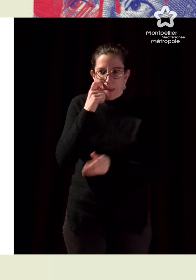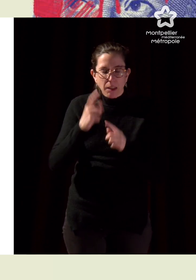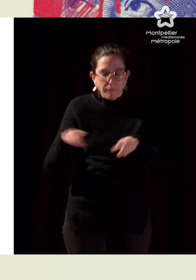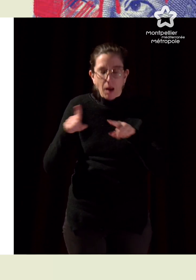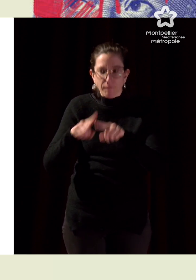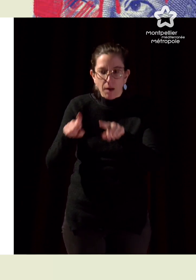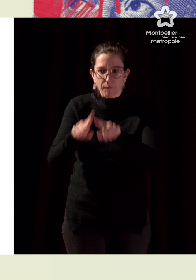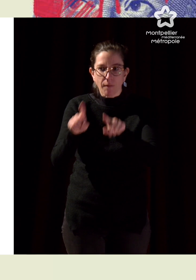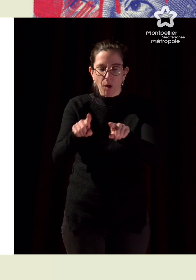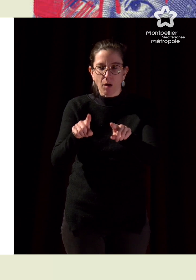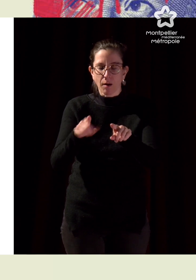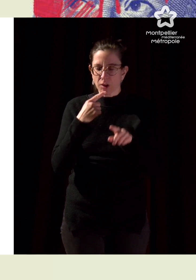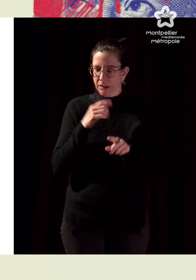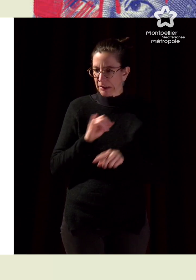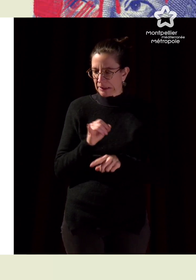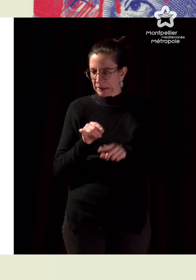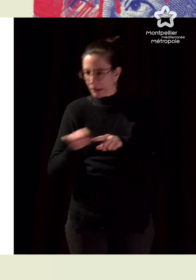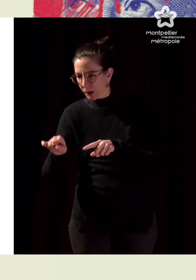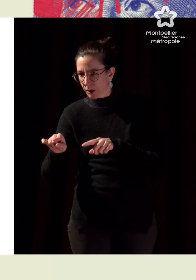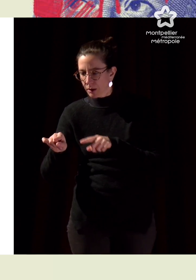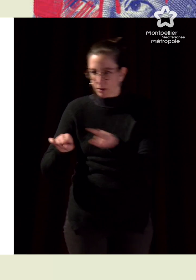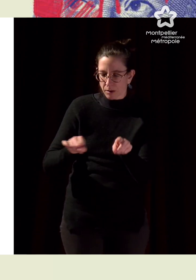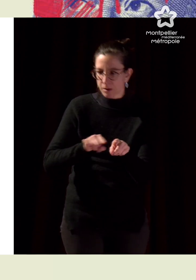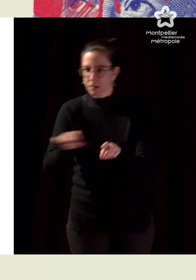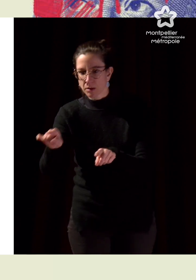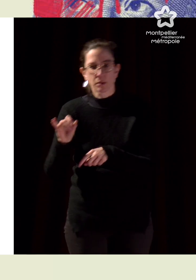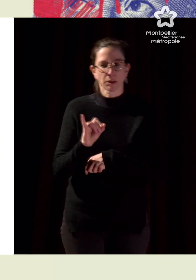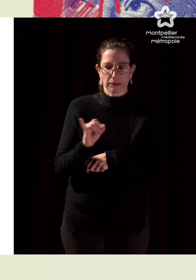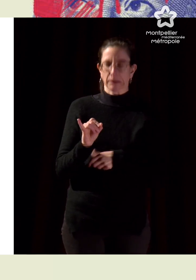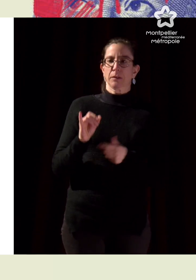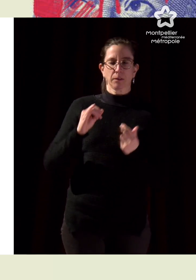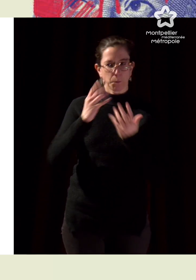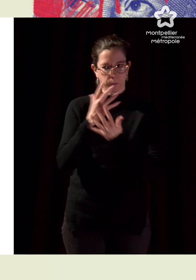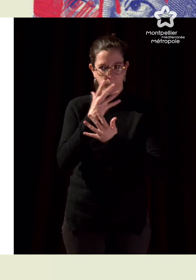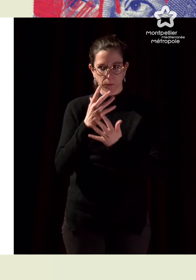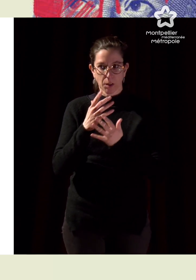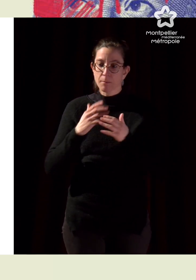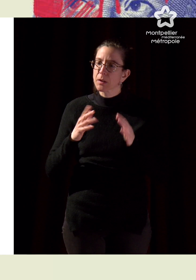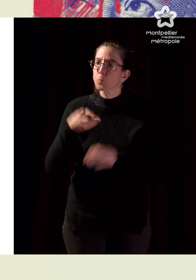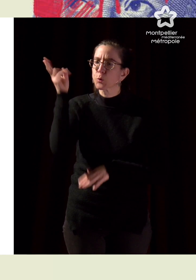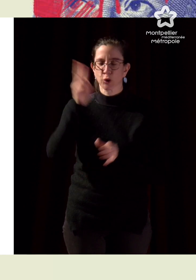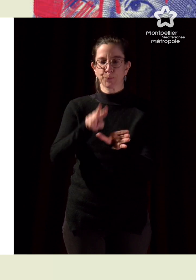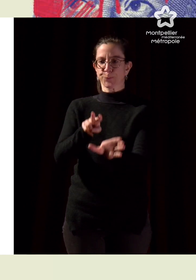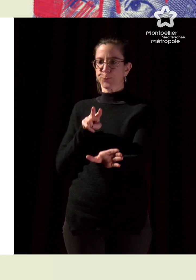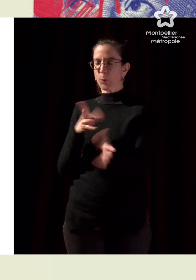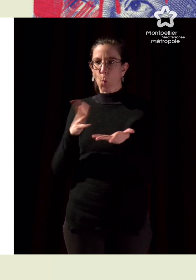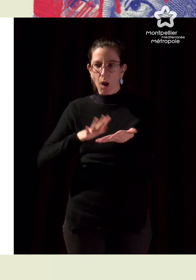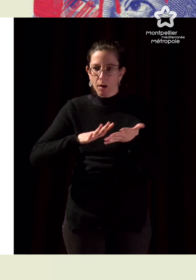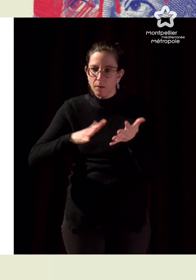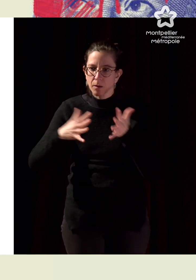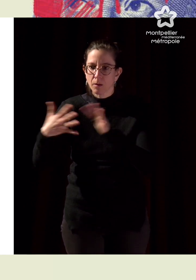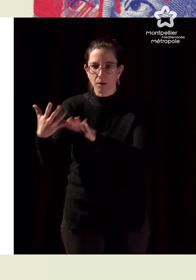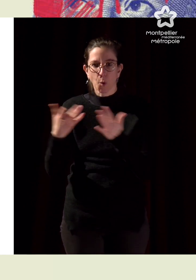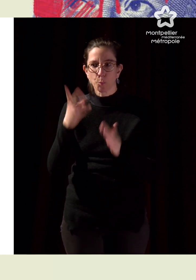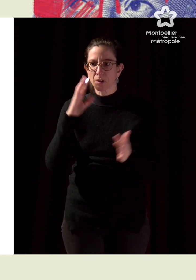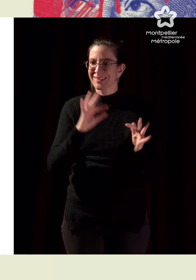quel rameau donne descendance auquel. Il faut plutôt que voir l'évolution comme quelque chose de linéaire. Vous voyez,